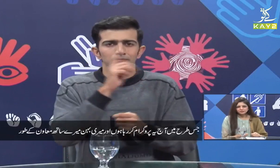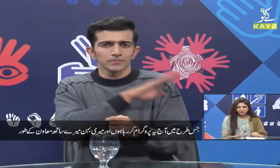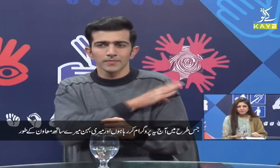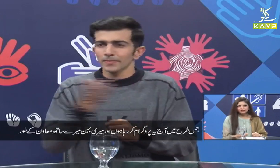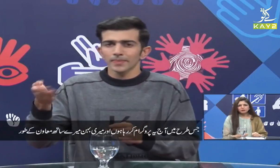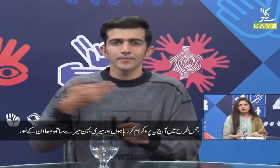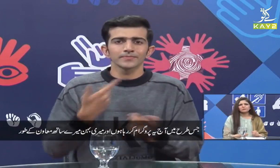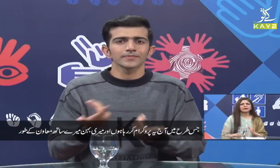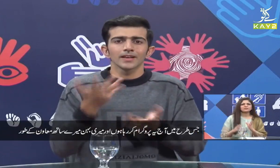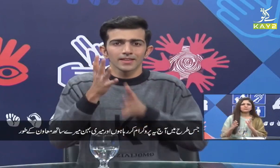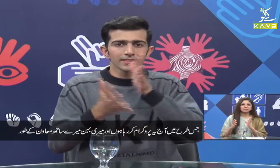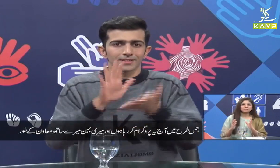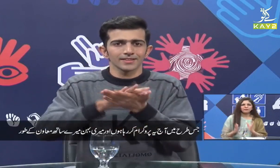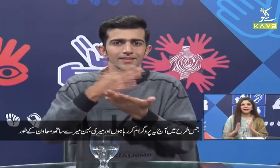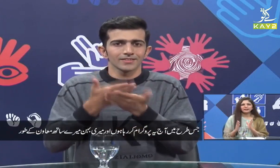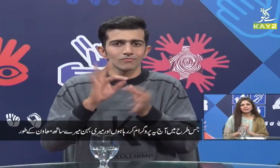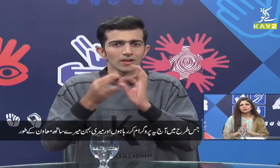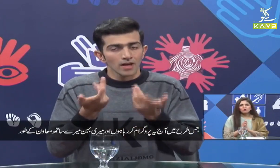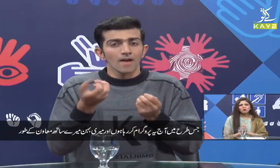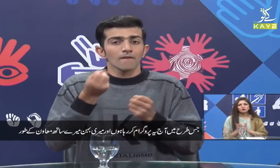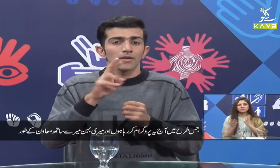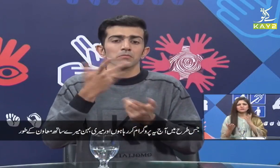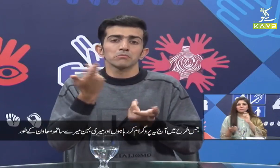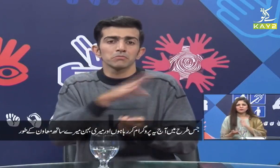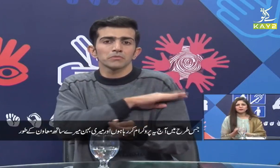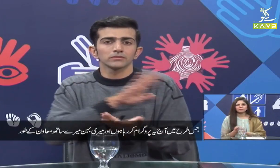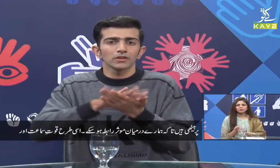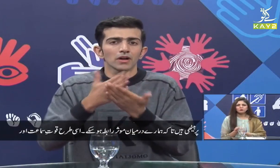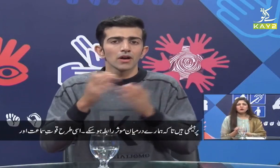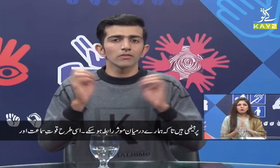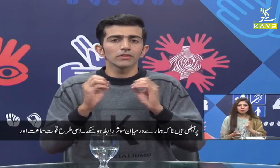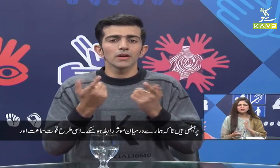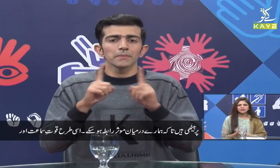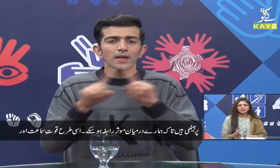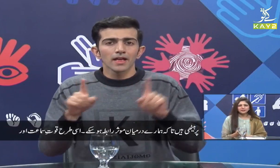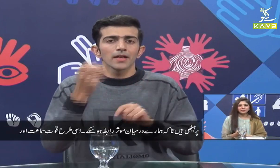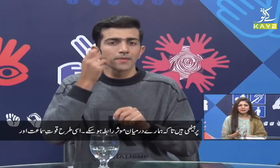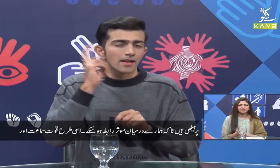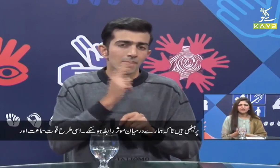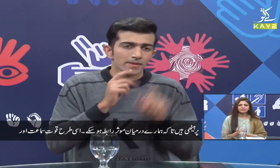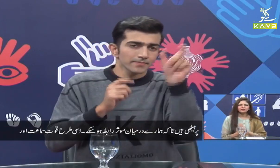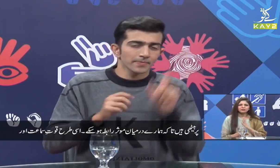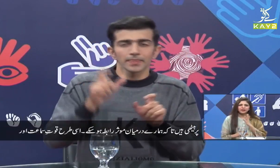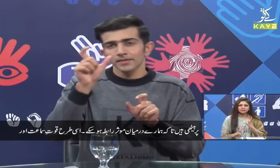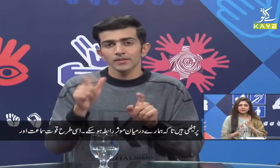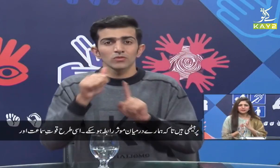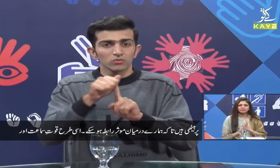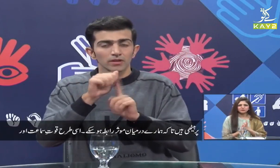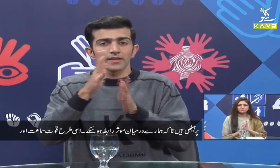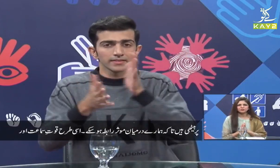डेफ बैठा हूँ और मेरे साथ मेरी बहन एज अ को होस्ट इस प्रोग्राम को होस्ट कर रही है ताकि एज अ साइन लैंग्वेज इंटरप्रेटर,